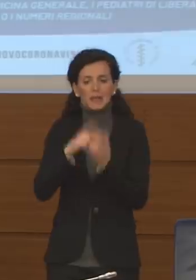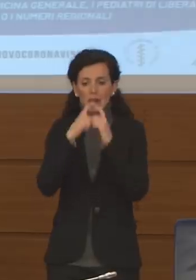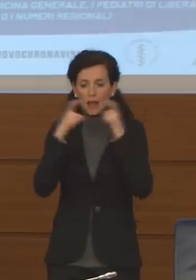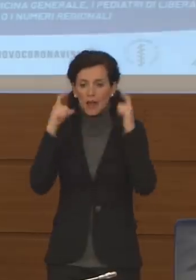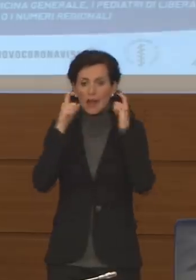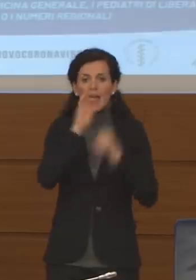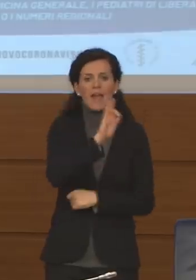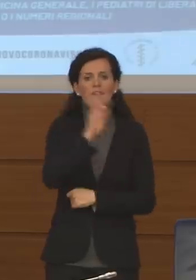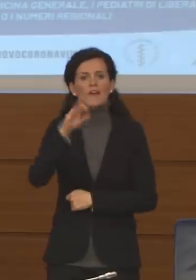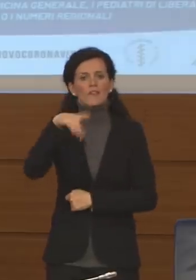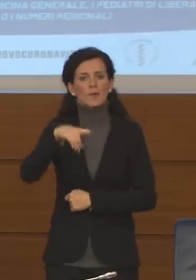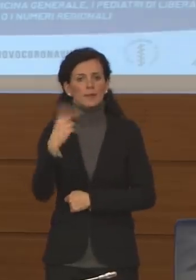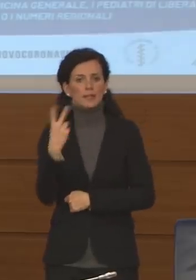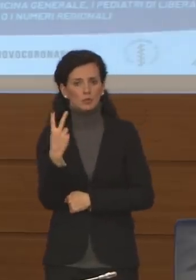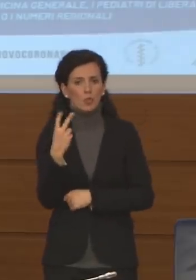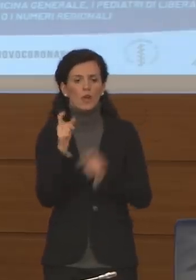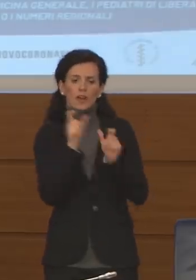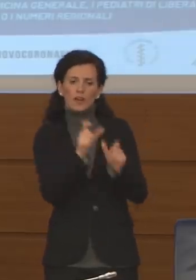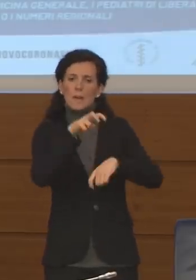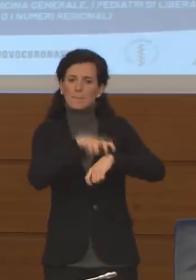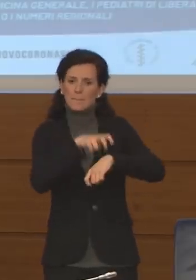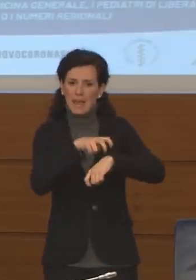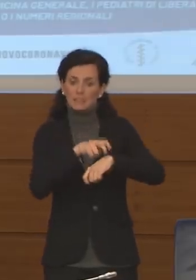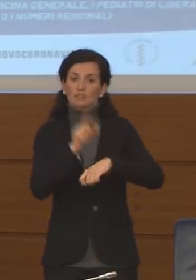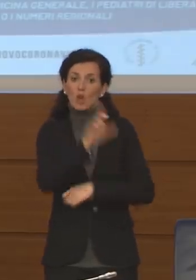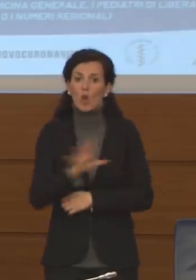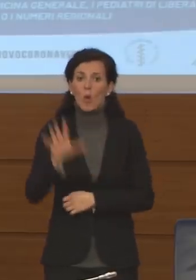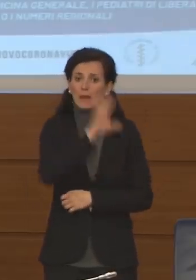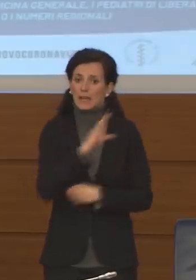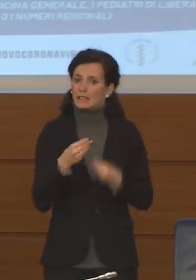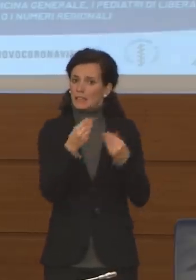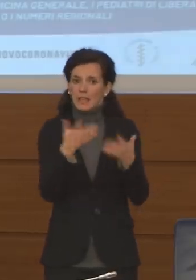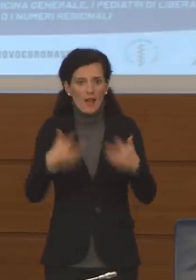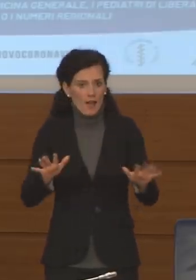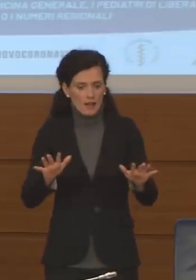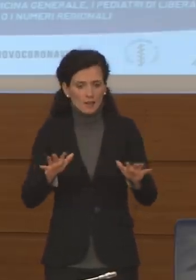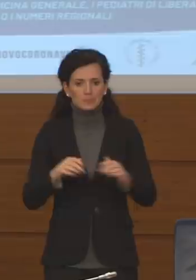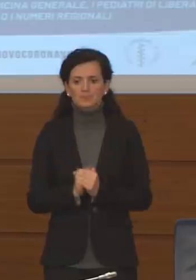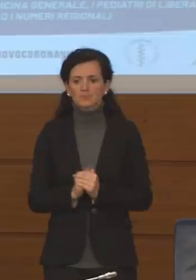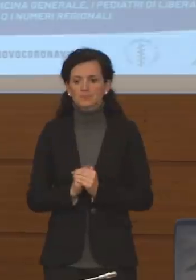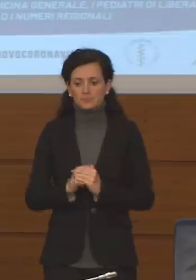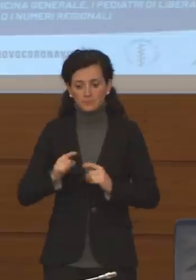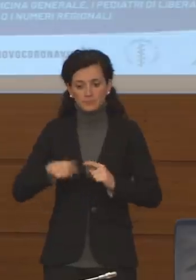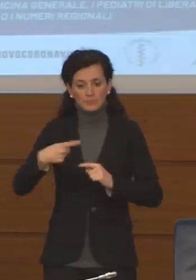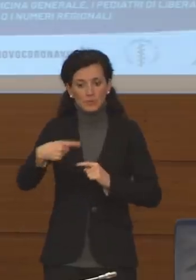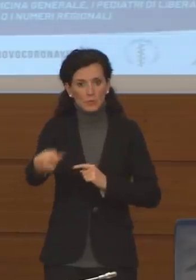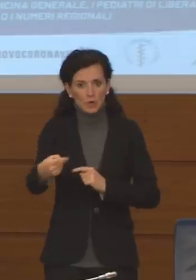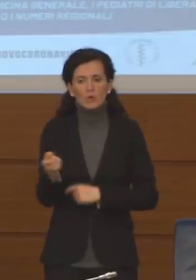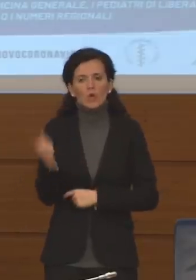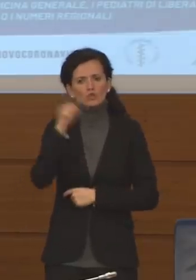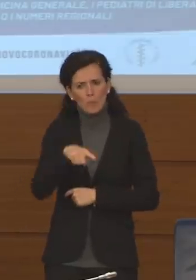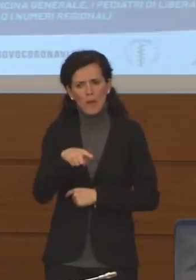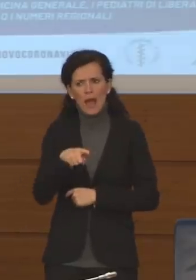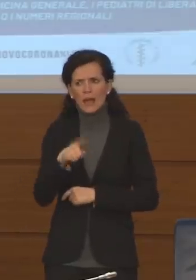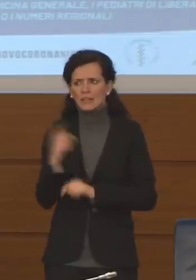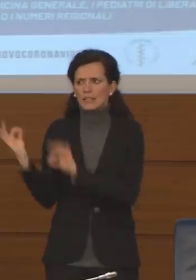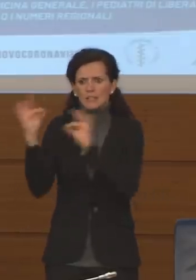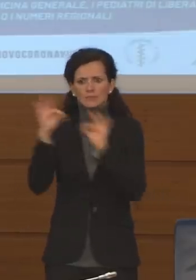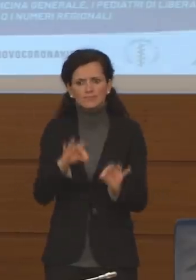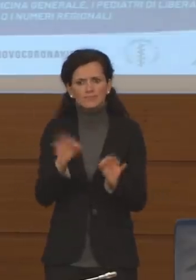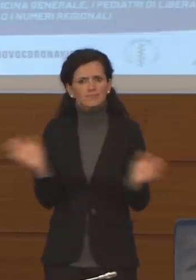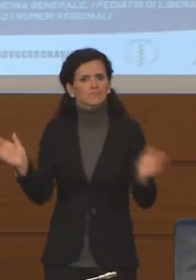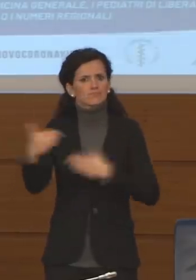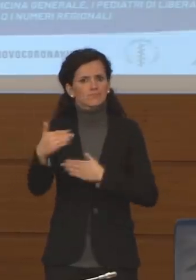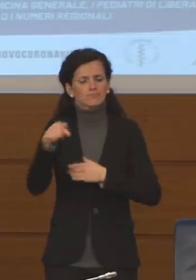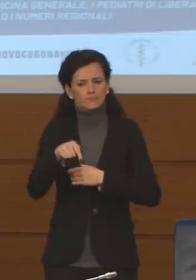quelle per i medici alla regione lombardia nei prossimi giorni domani dovrebbe arrivare un carico